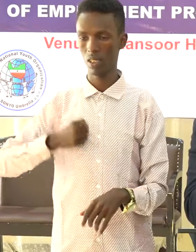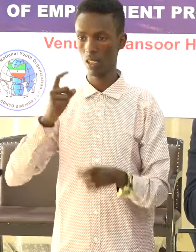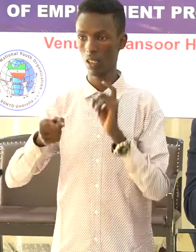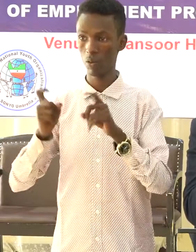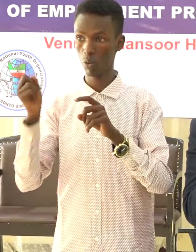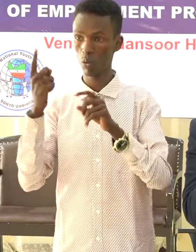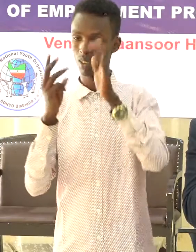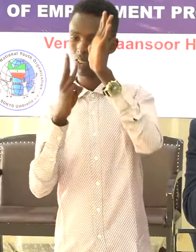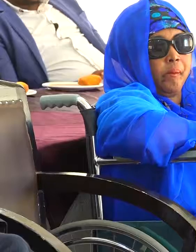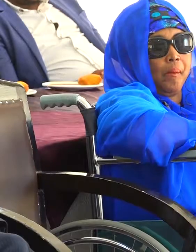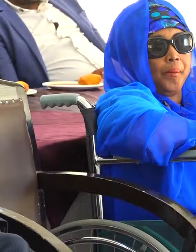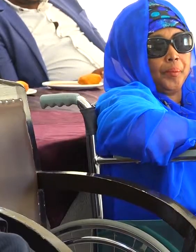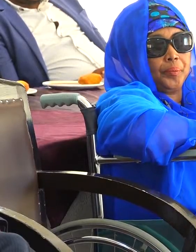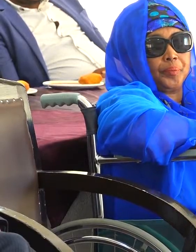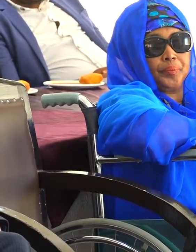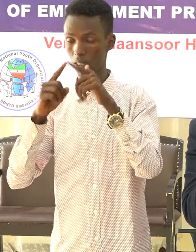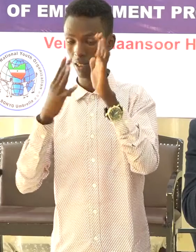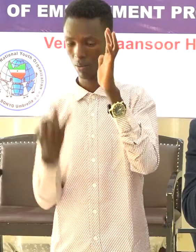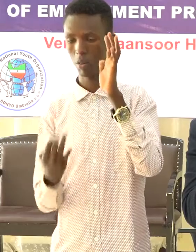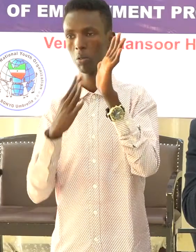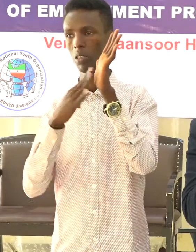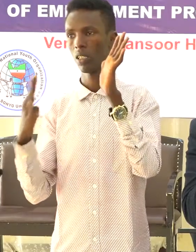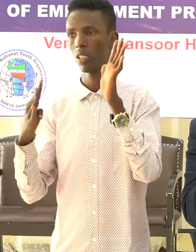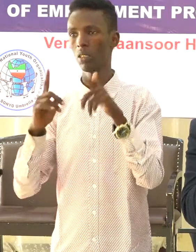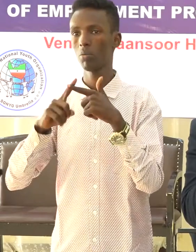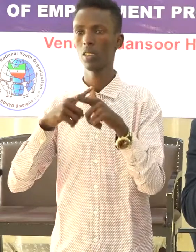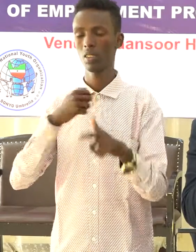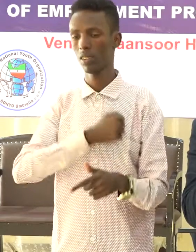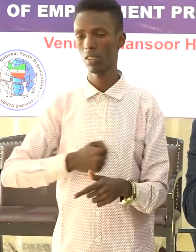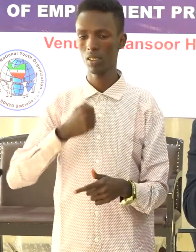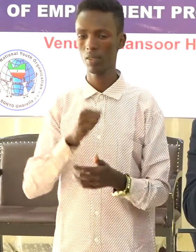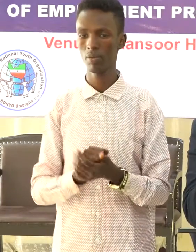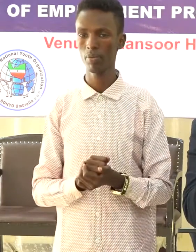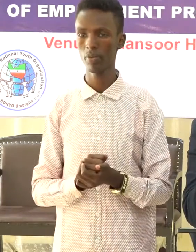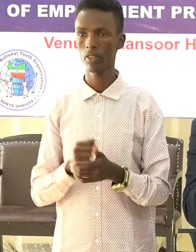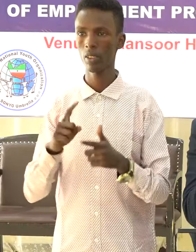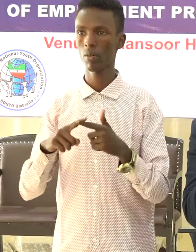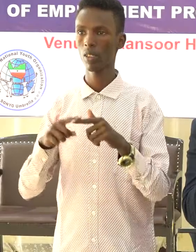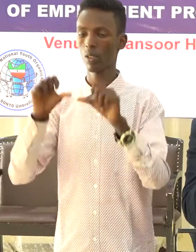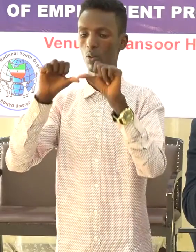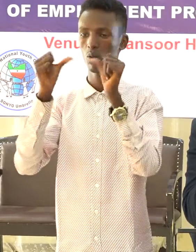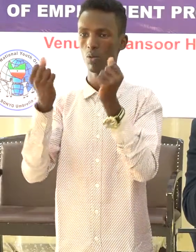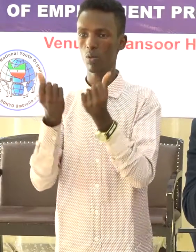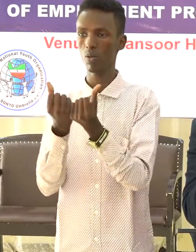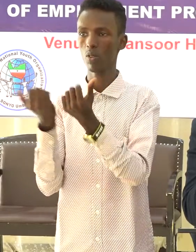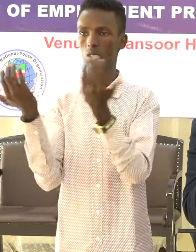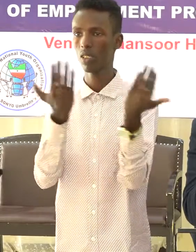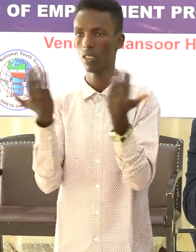maanta kulankeenana wuxuu daaran yahay waxaa jira dhalinyaro youth associations ama ururo dhalinyar